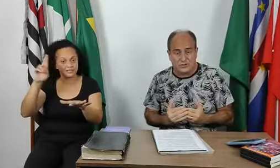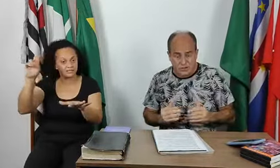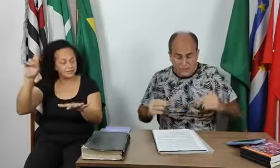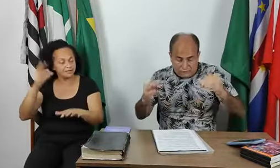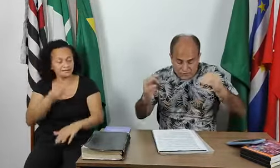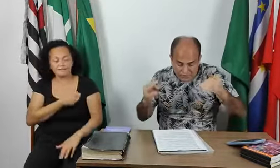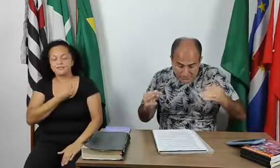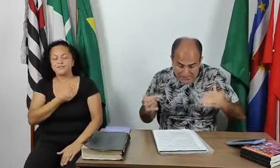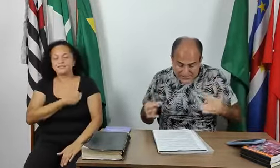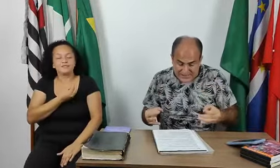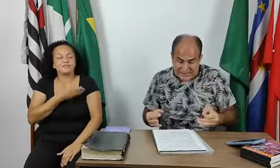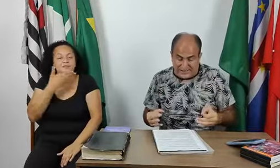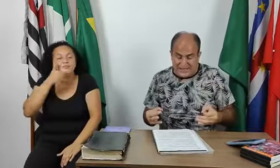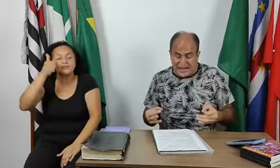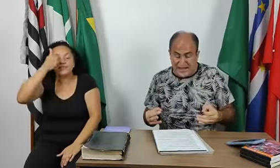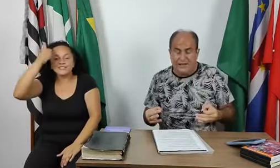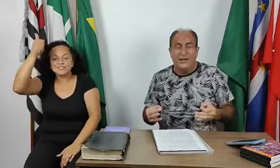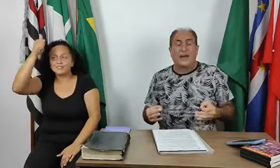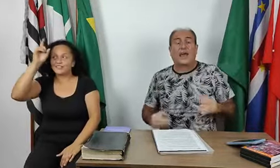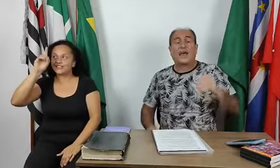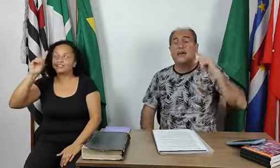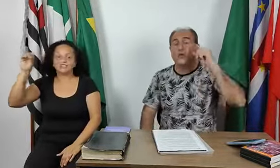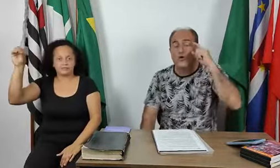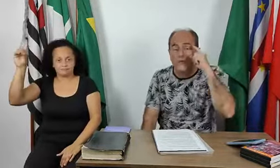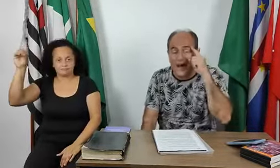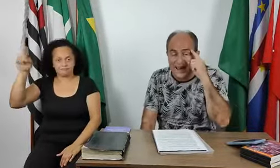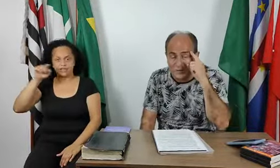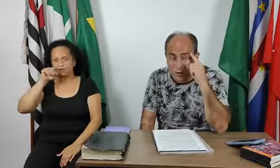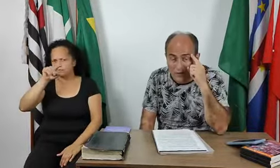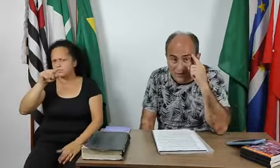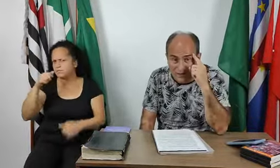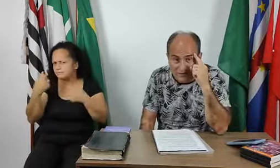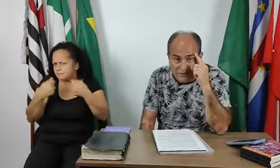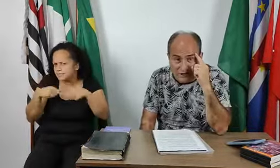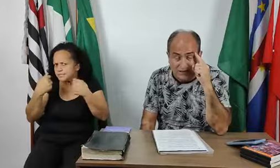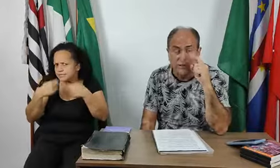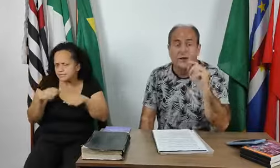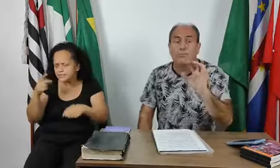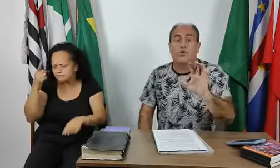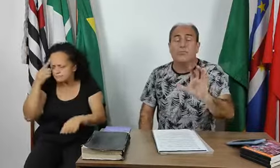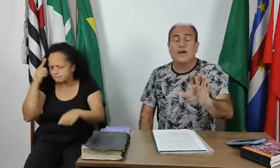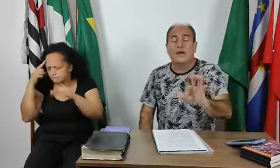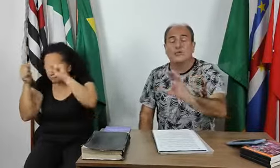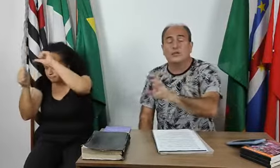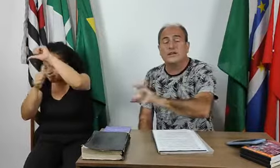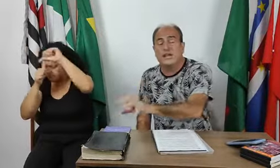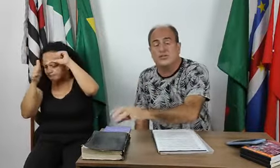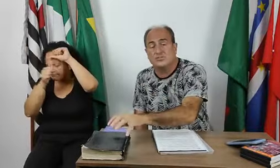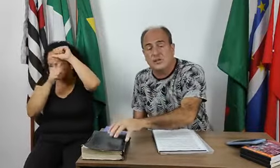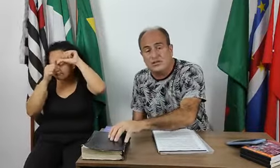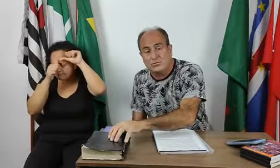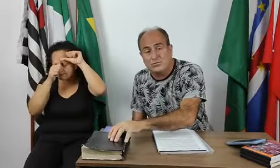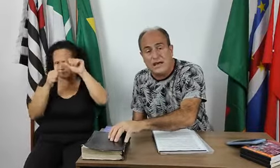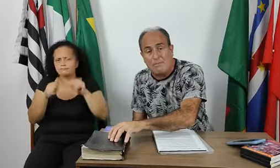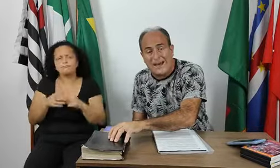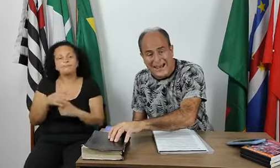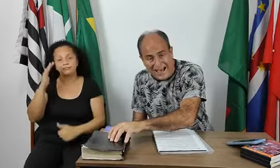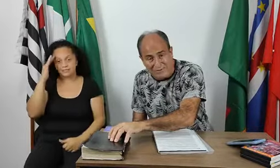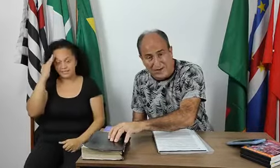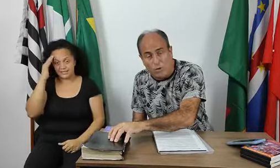Deus, você precisa renovar a tua mente por meio do entendimento